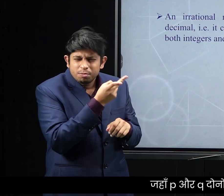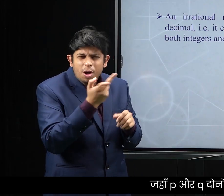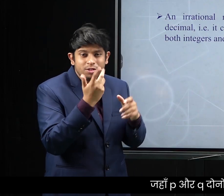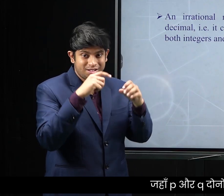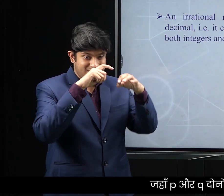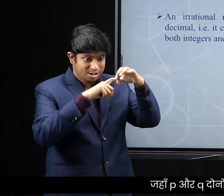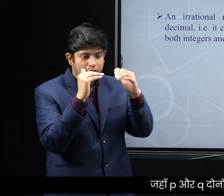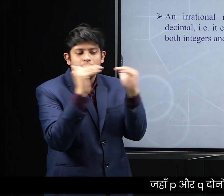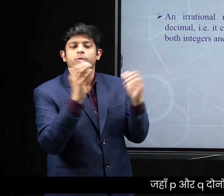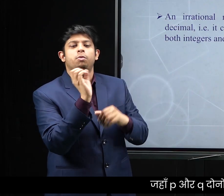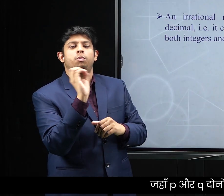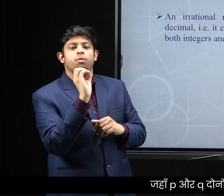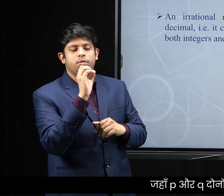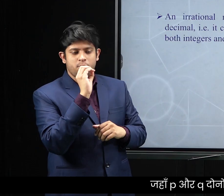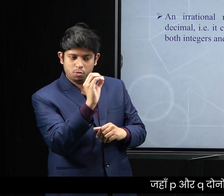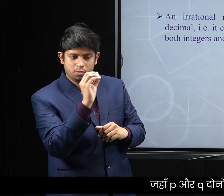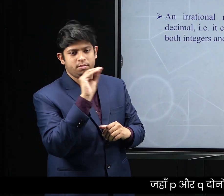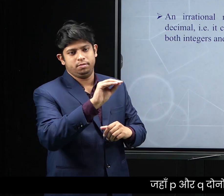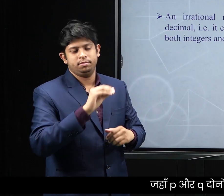not equals to 0 है।